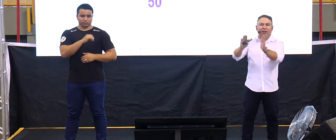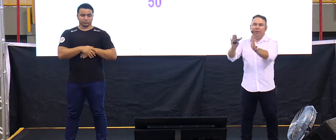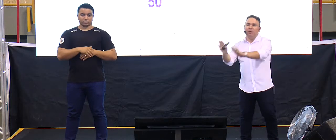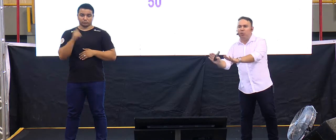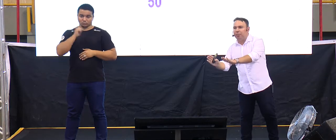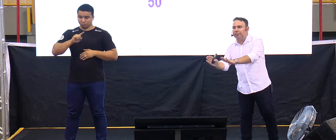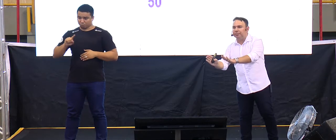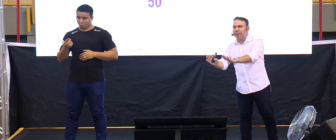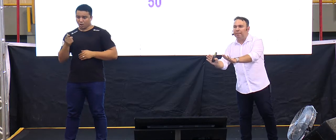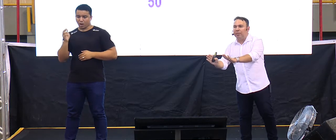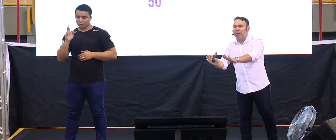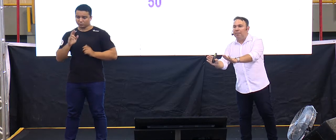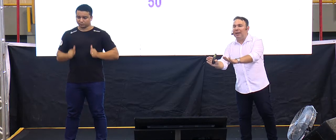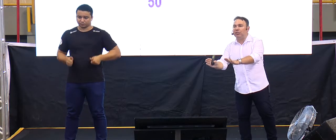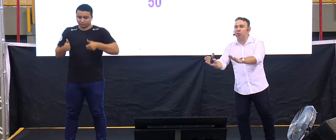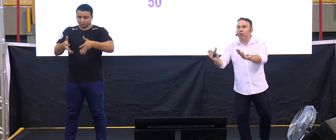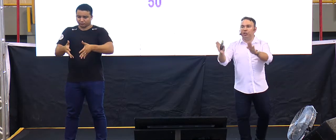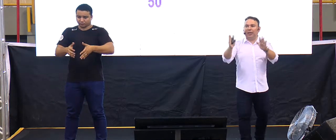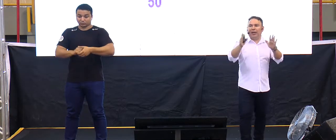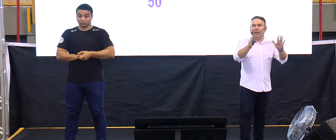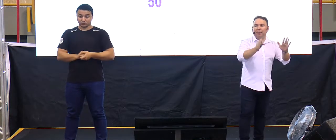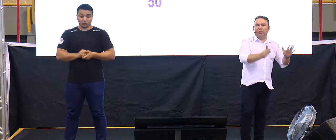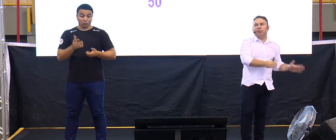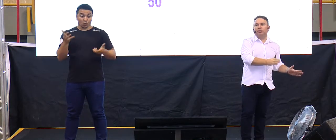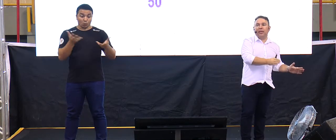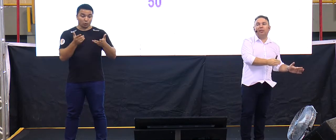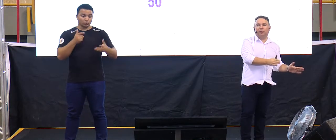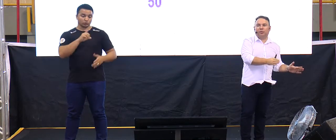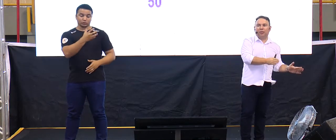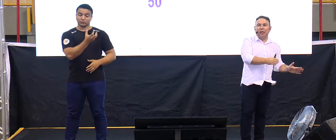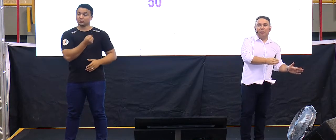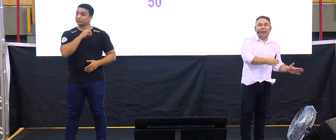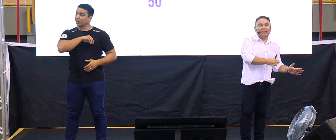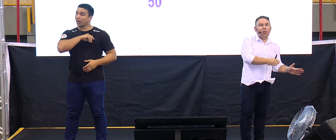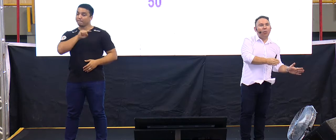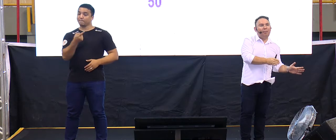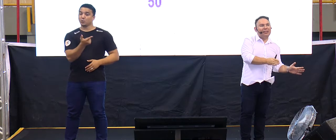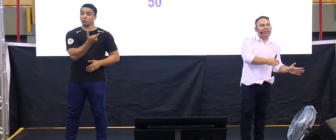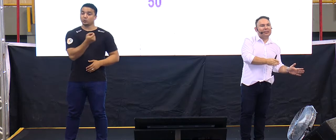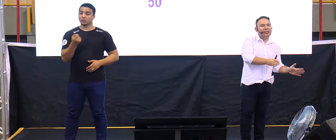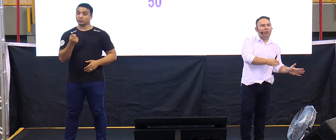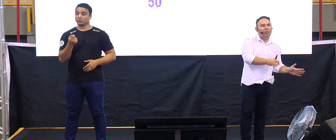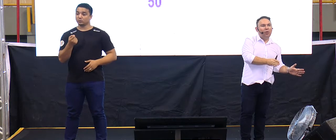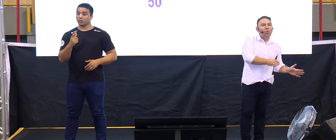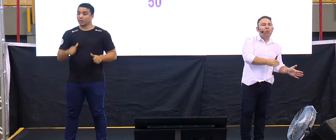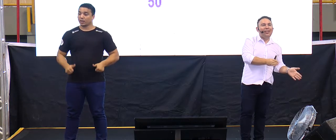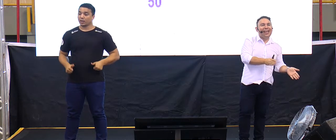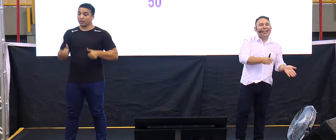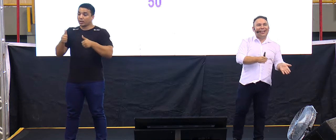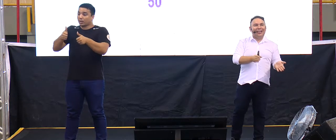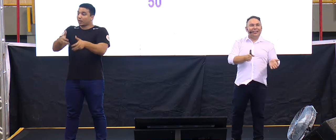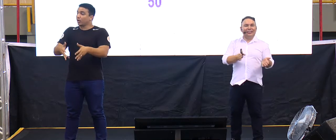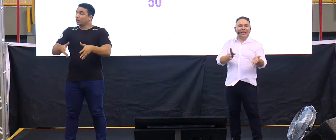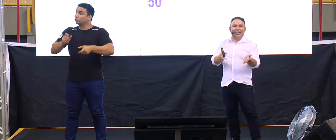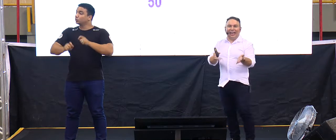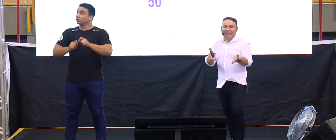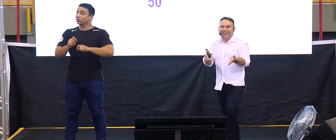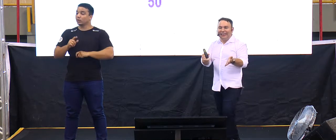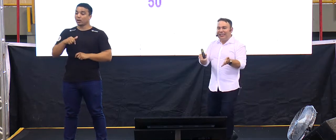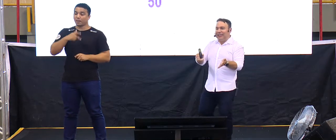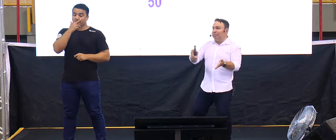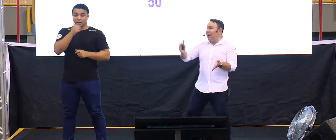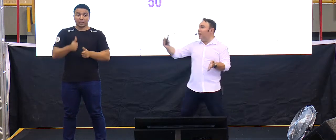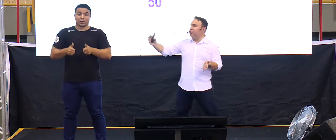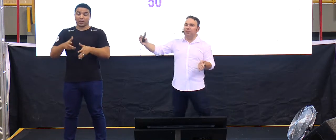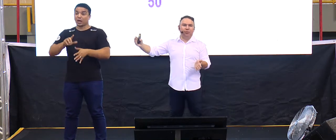e gastava 1.000. Mas hoje ela ganha 1.200, mas em compensação, o que ela tem que